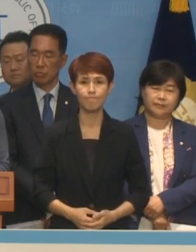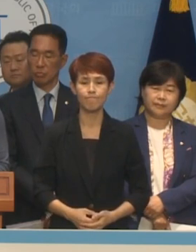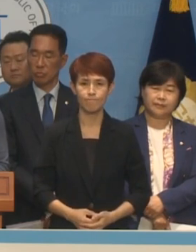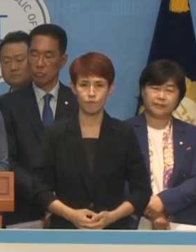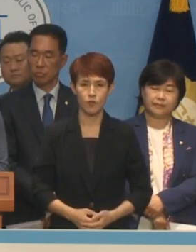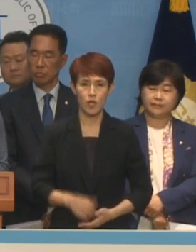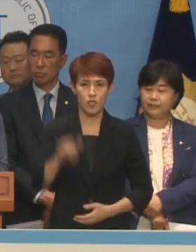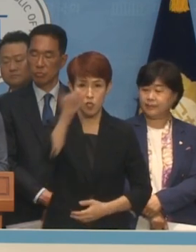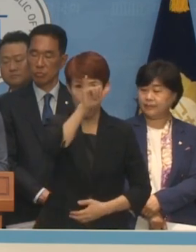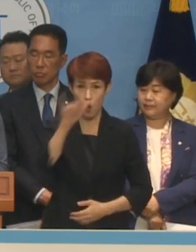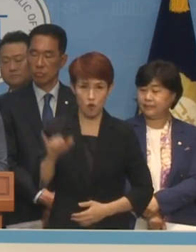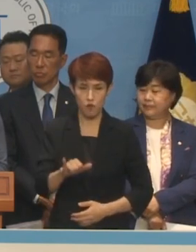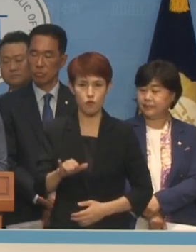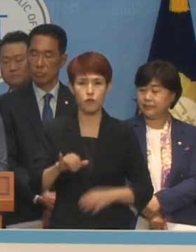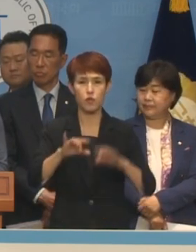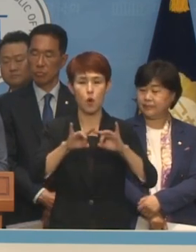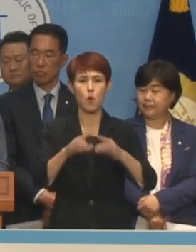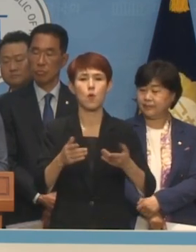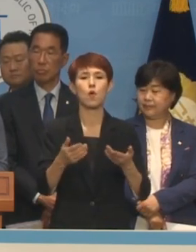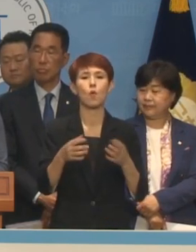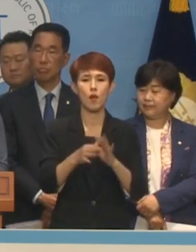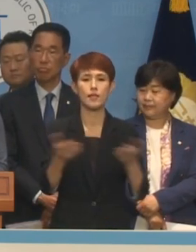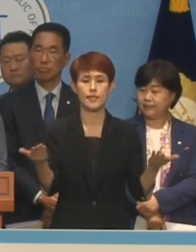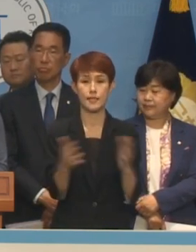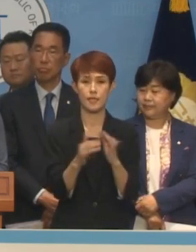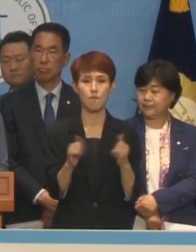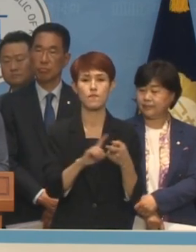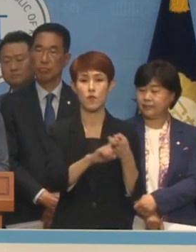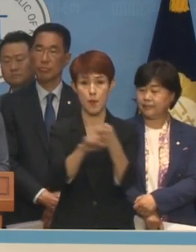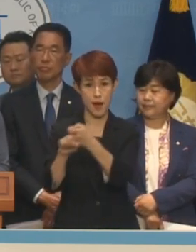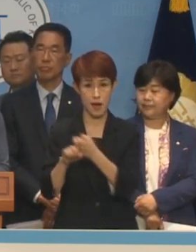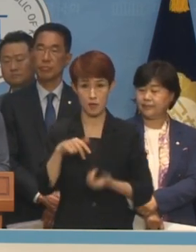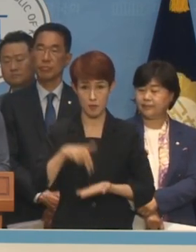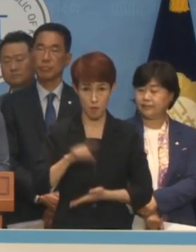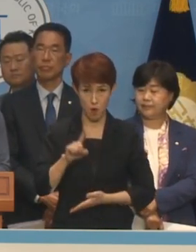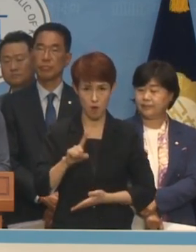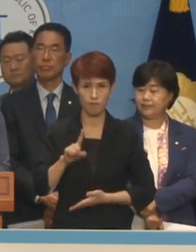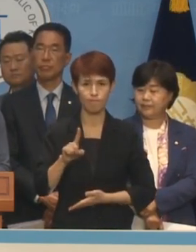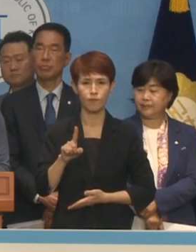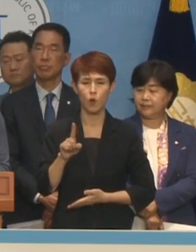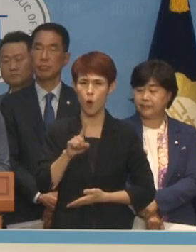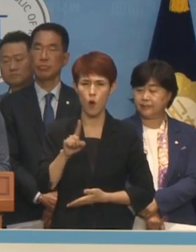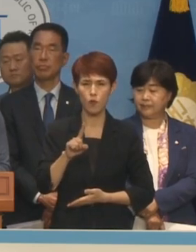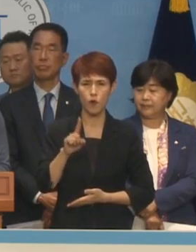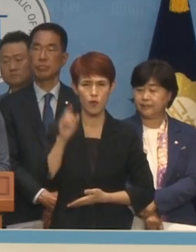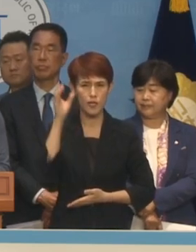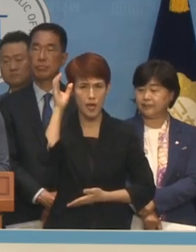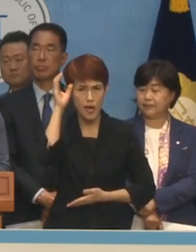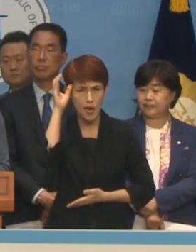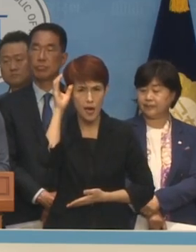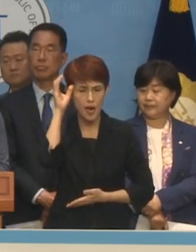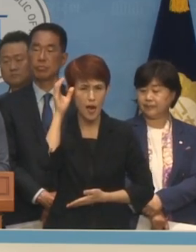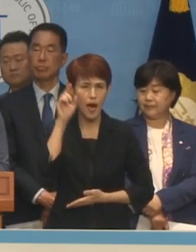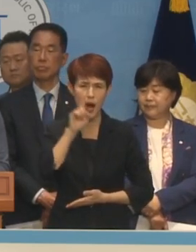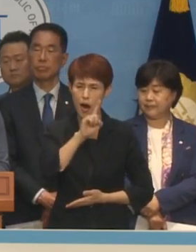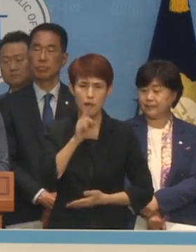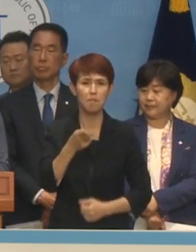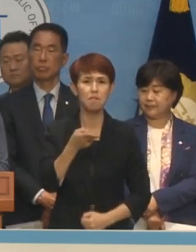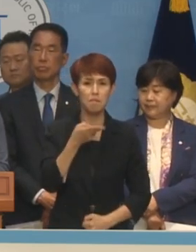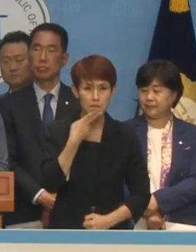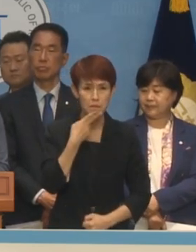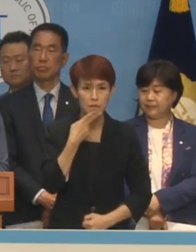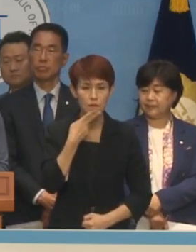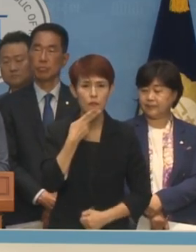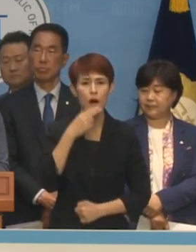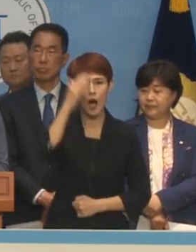이에 전국 5만 전력 노동자를 대표하는 전력연맹은 어떠한 실효적 기대 효과를 가져다 주지 않고